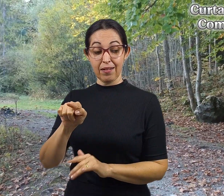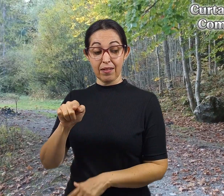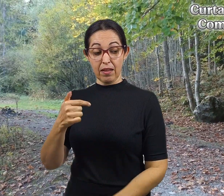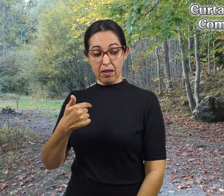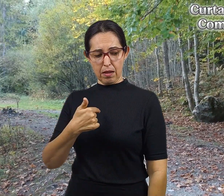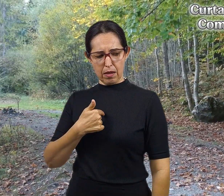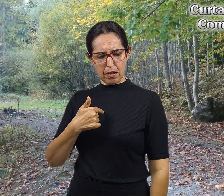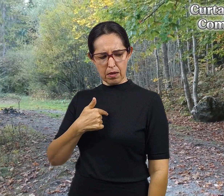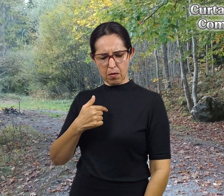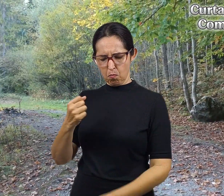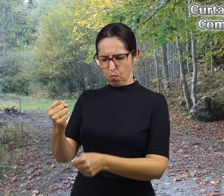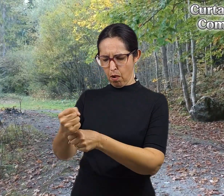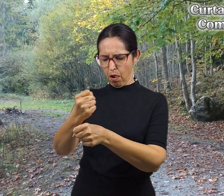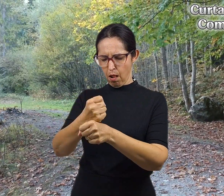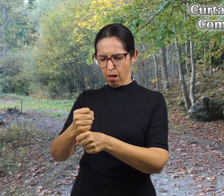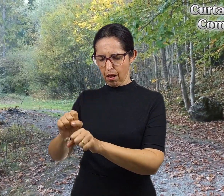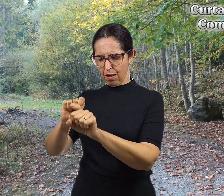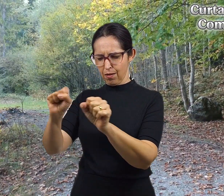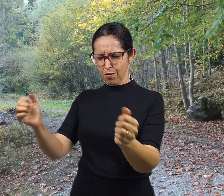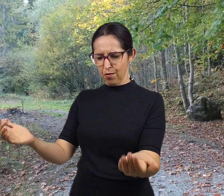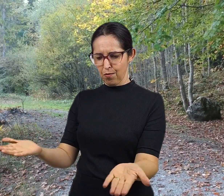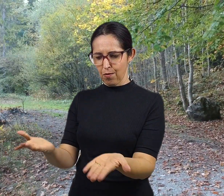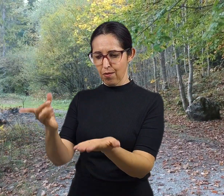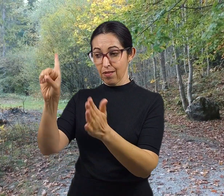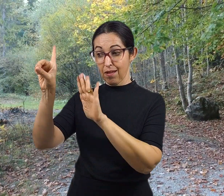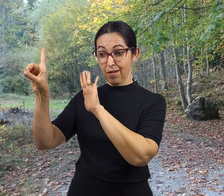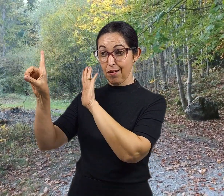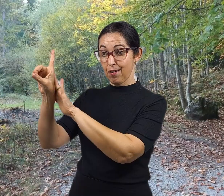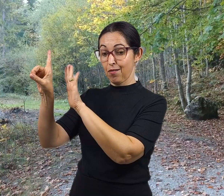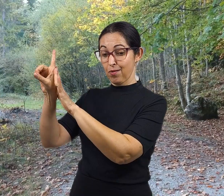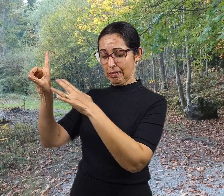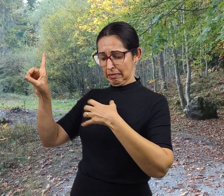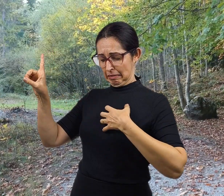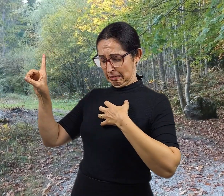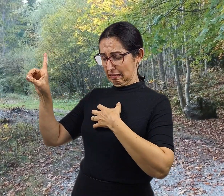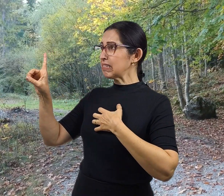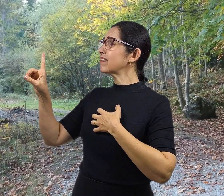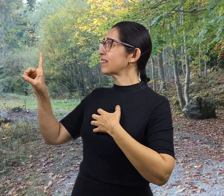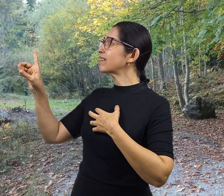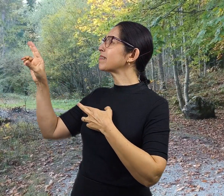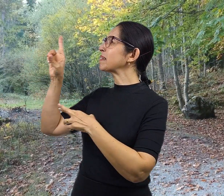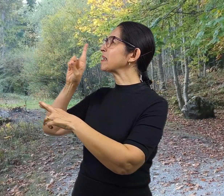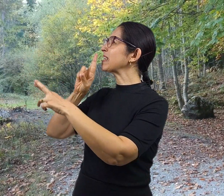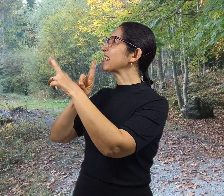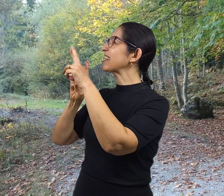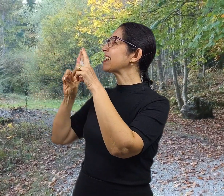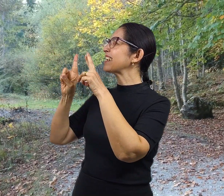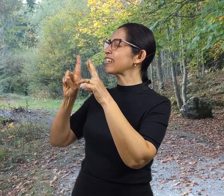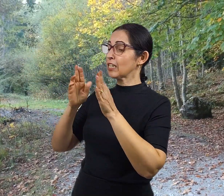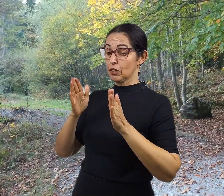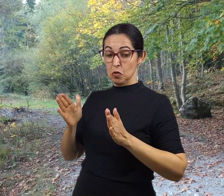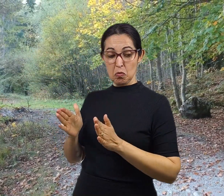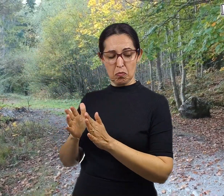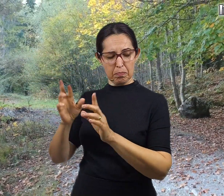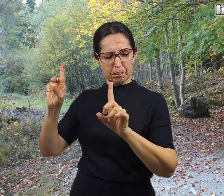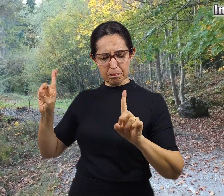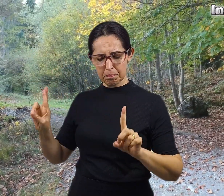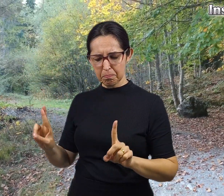um altar ao Deus que me respondeu no dia da minha angústia e que foi comigo no caminho que tenho